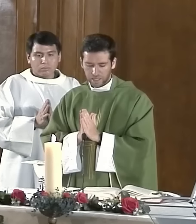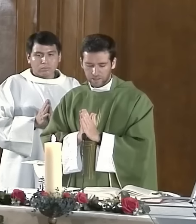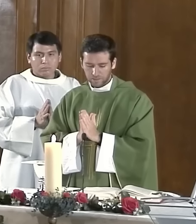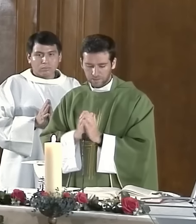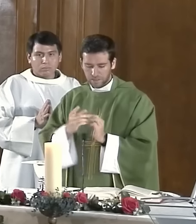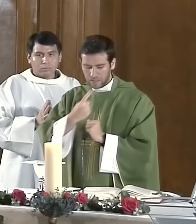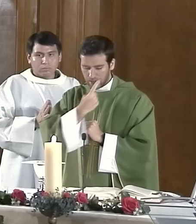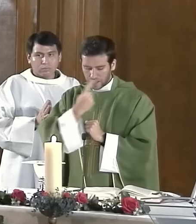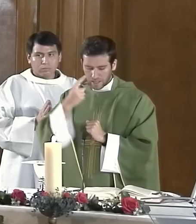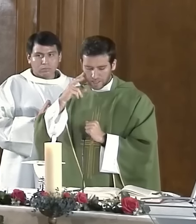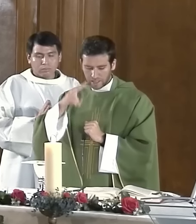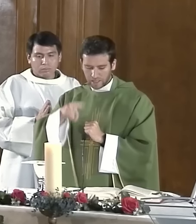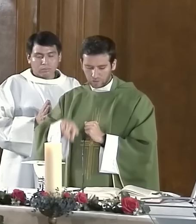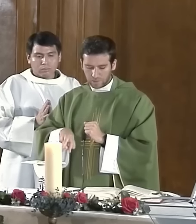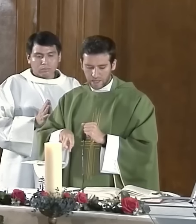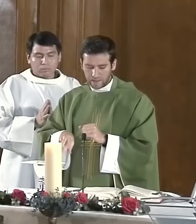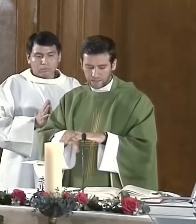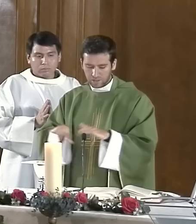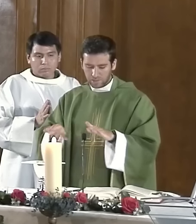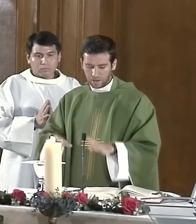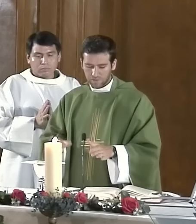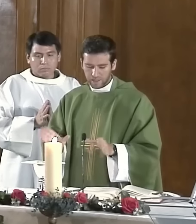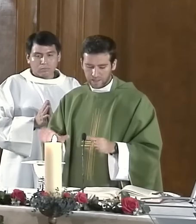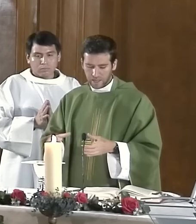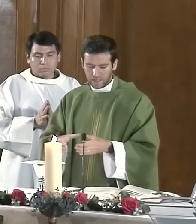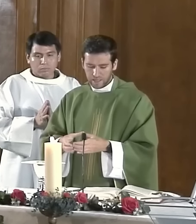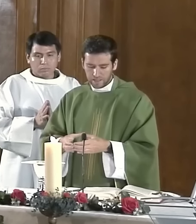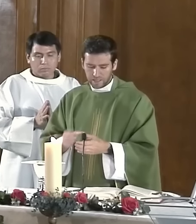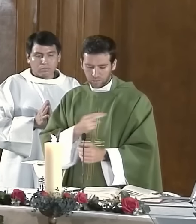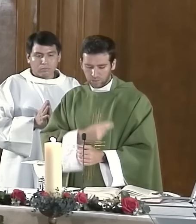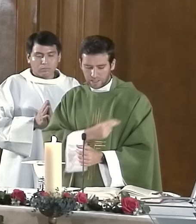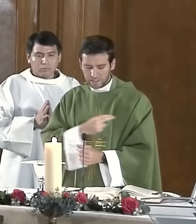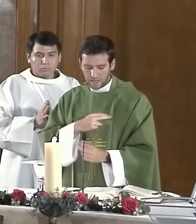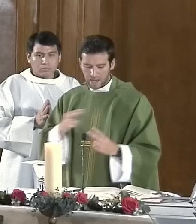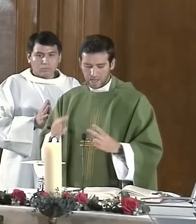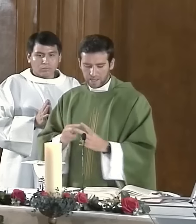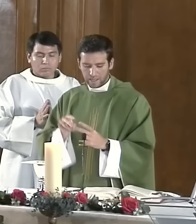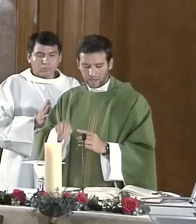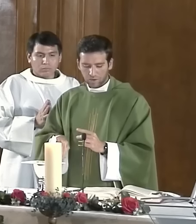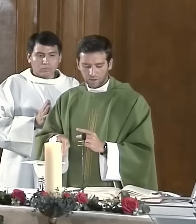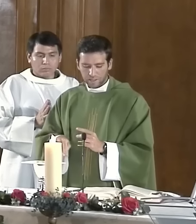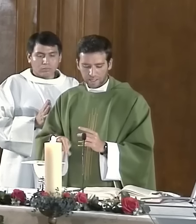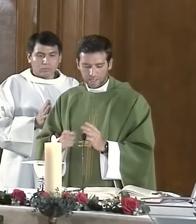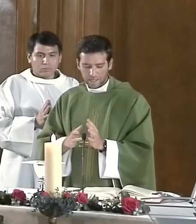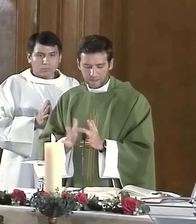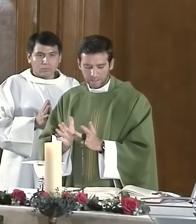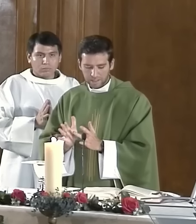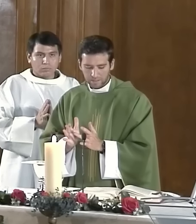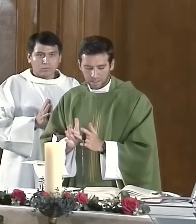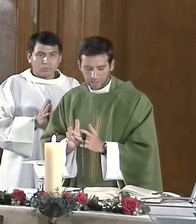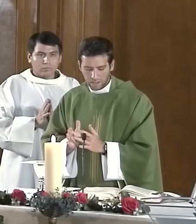santo. Dirige tu mirada sobre la ofrenda de tu Iglesia y reconoce en ella la víctima por